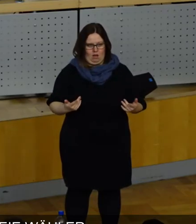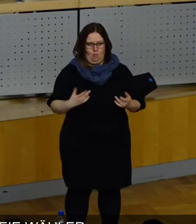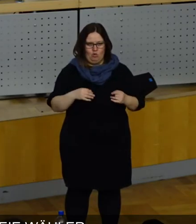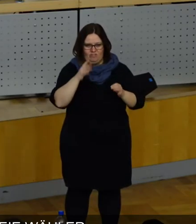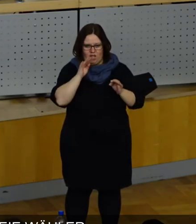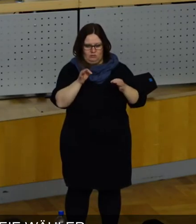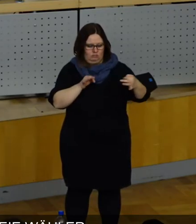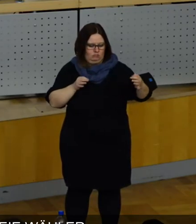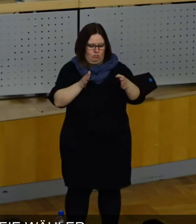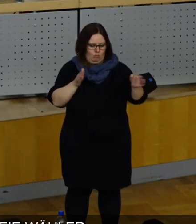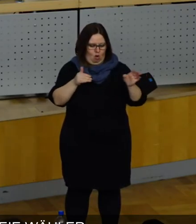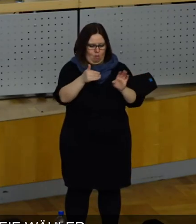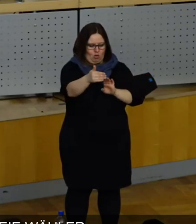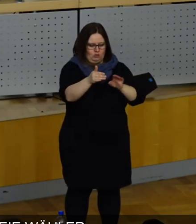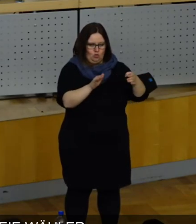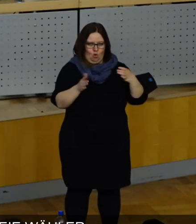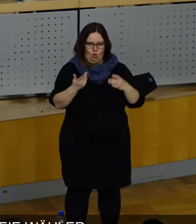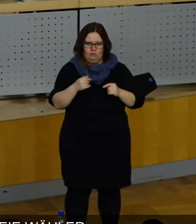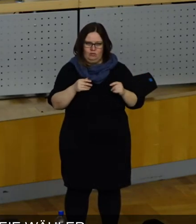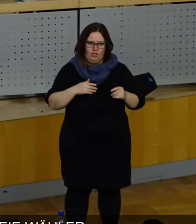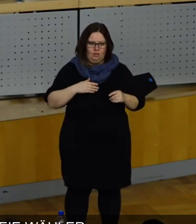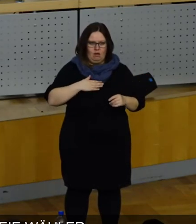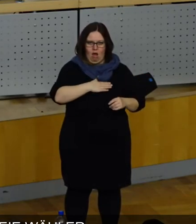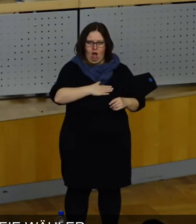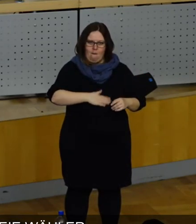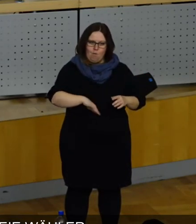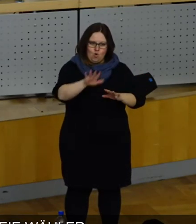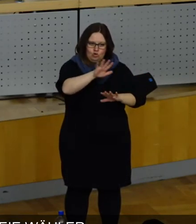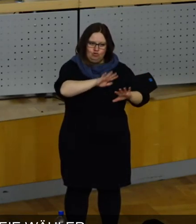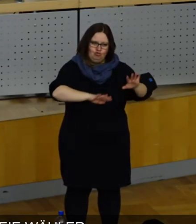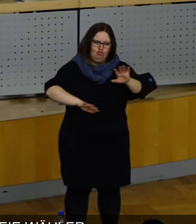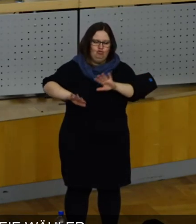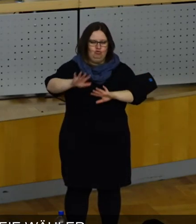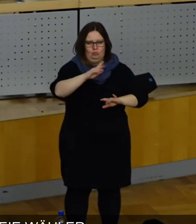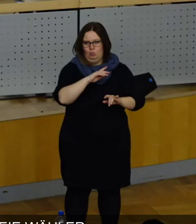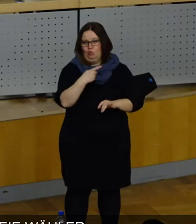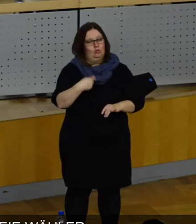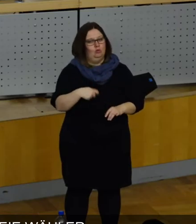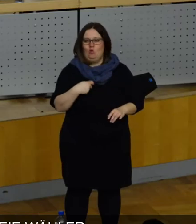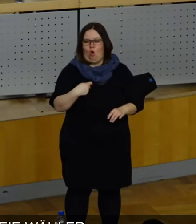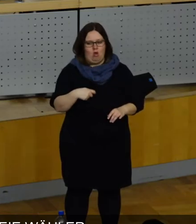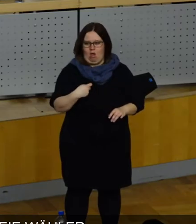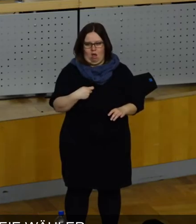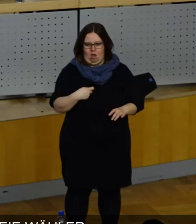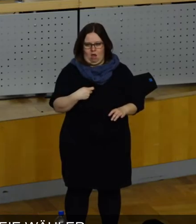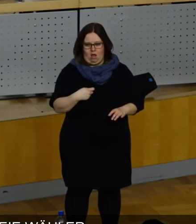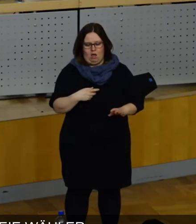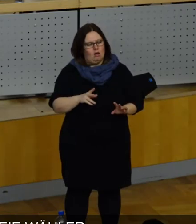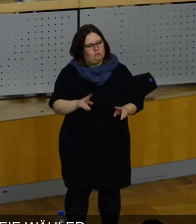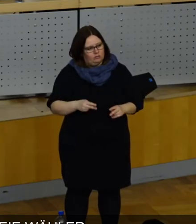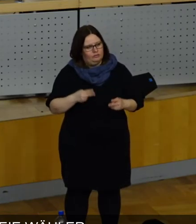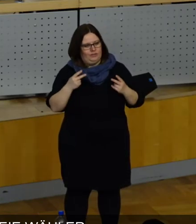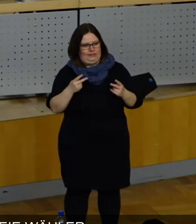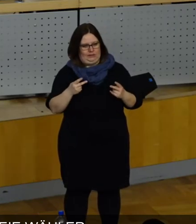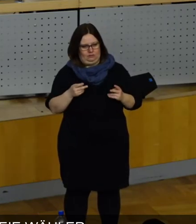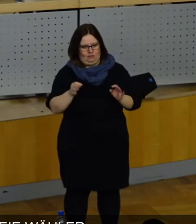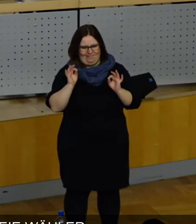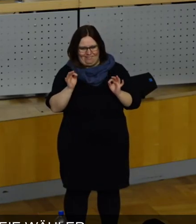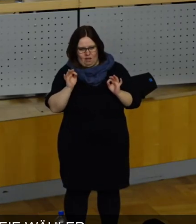und subtile Harmonie kosten nicht unbedingt viel Geld, sondern Wissen, Sorgfalt,